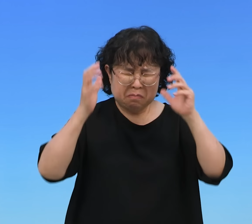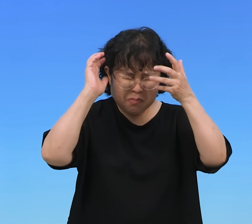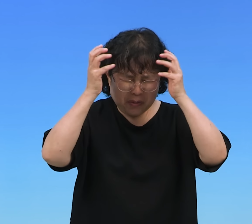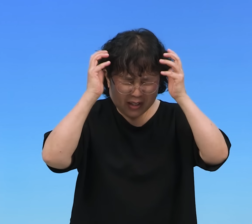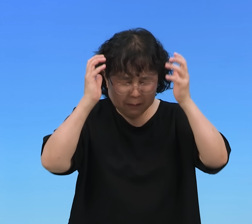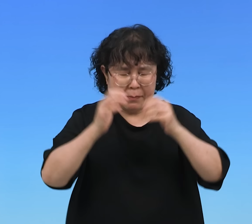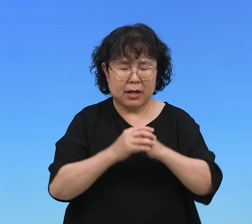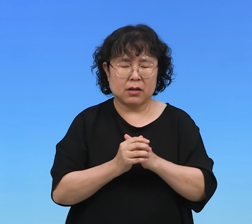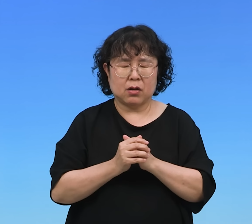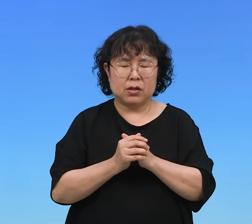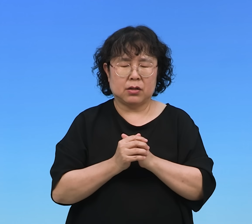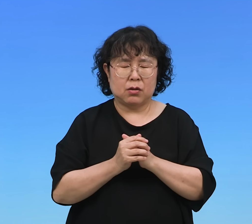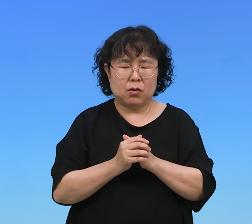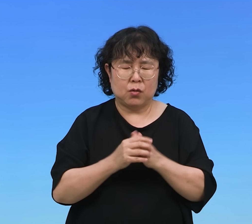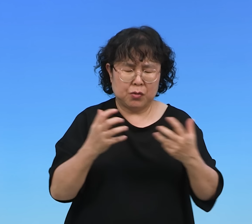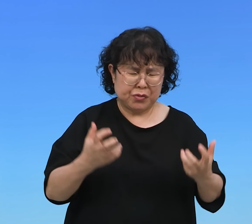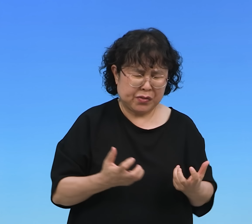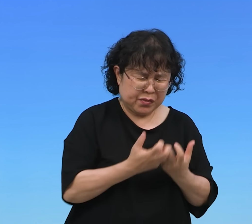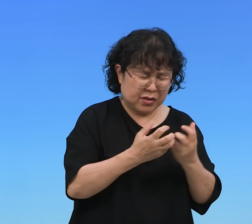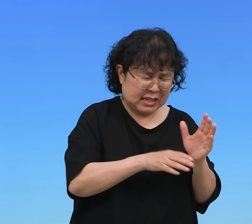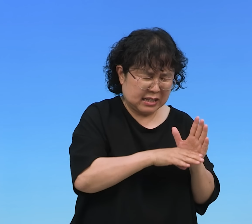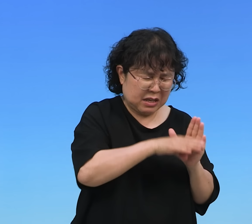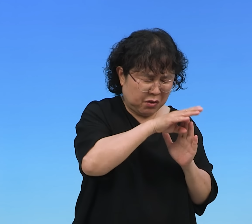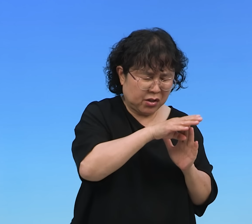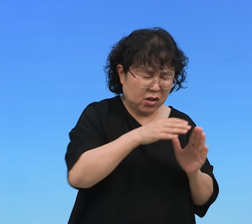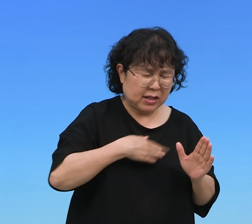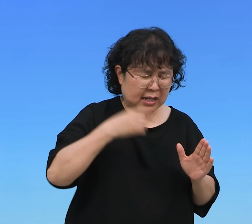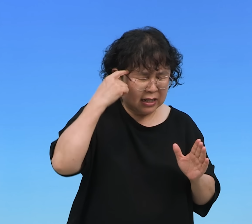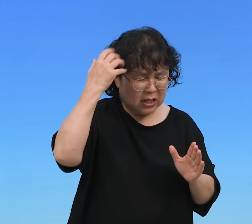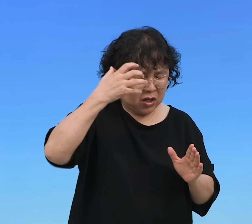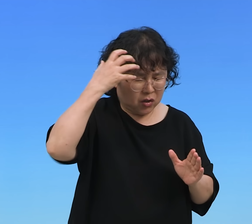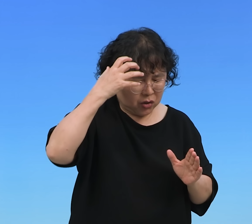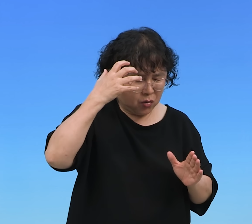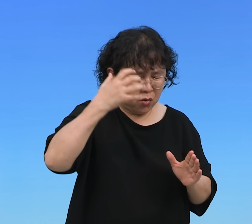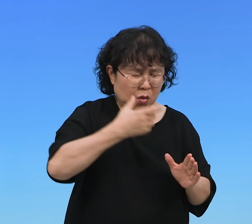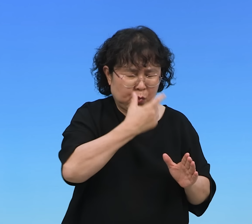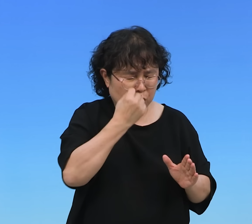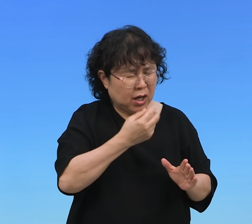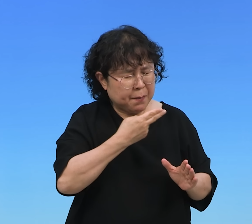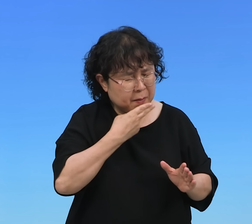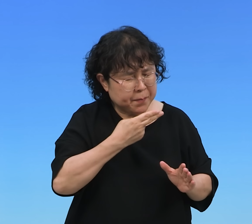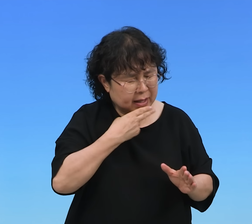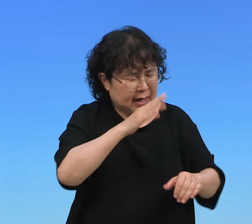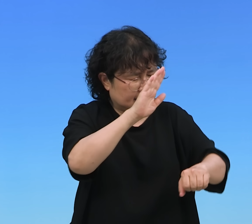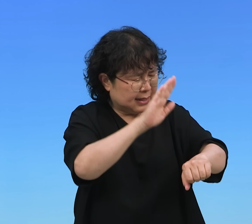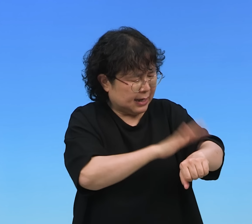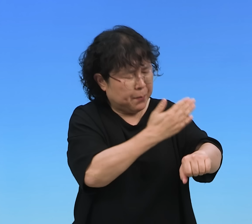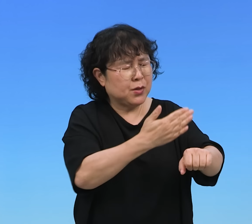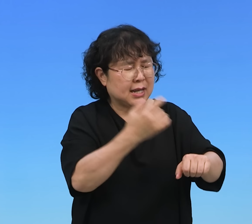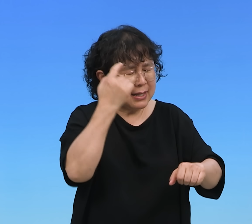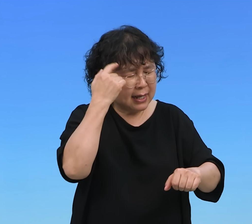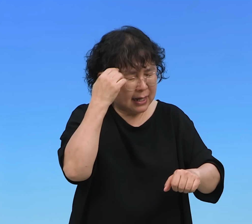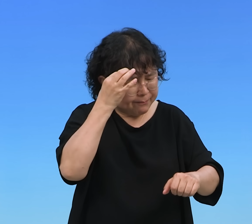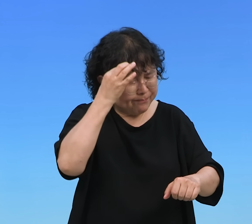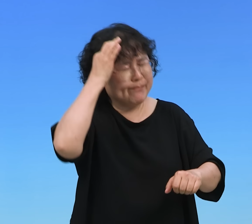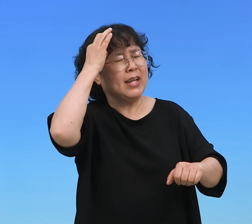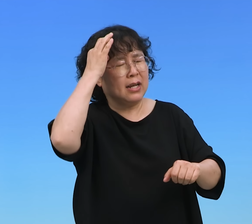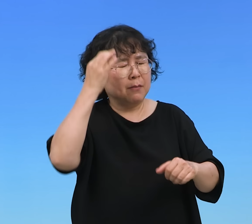영적으로 나는 결핍하지 않다고 생각하는 그 부끄러운 잘못된 인식을 오늘 성령님 깨트려 주시기를